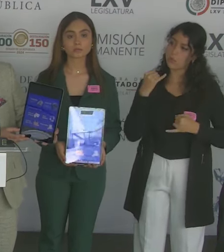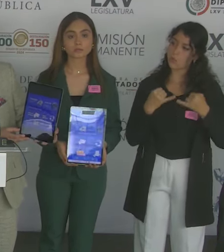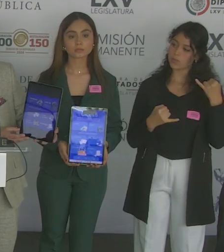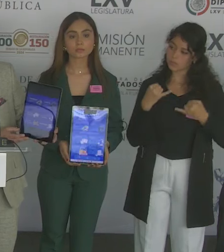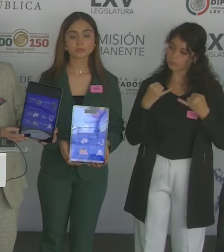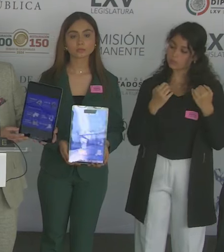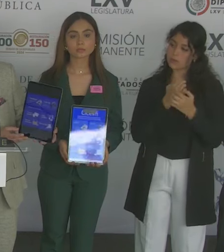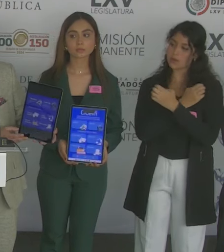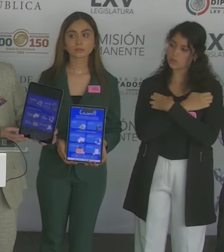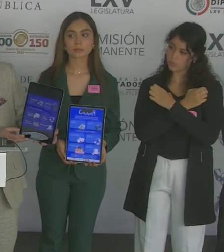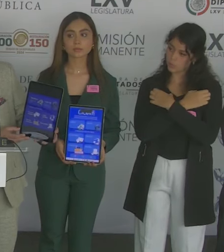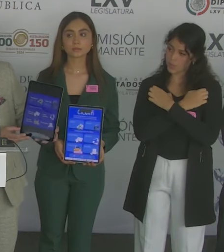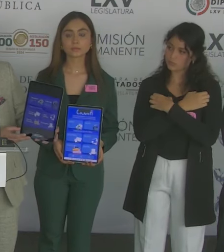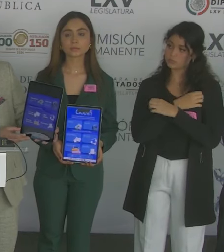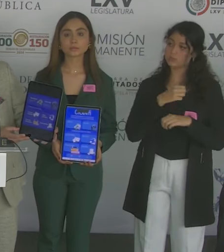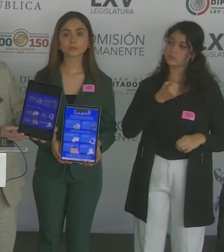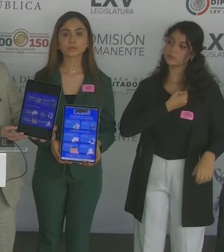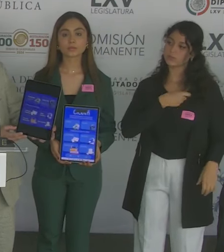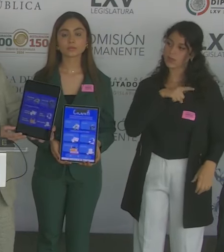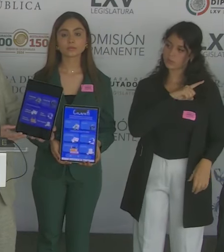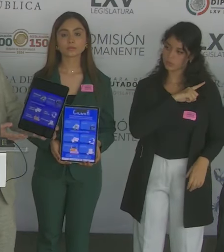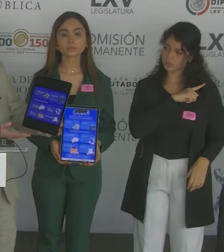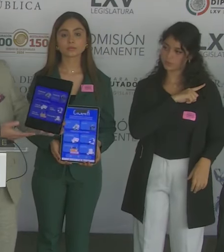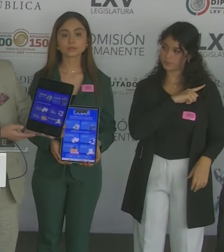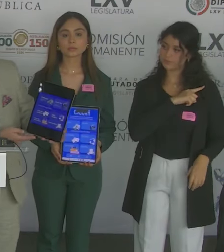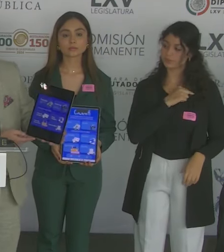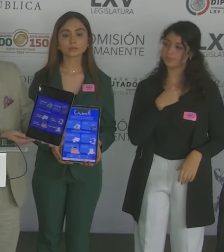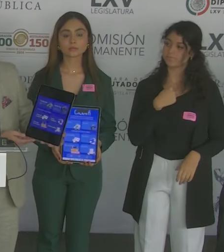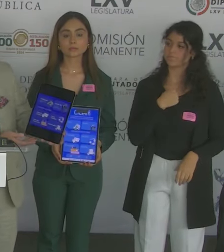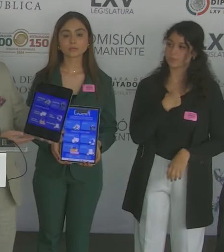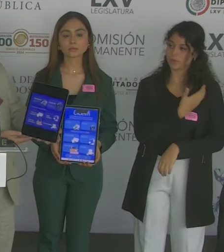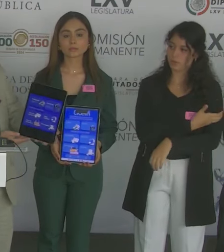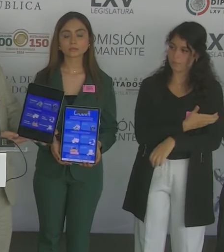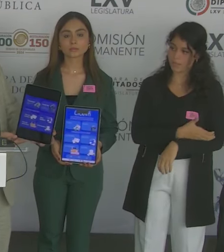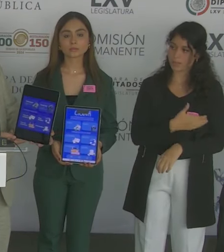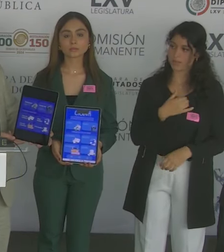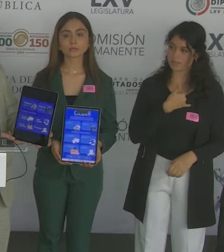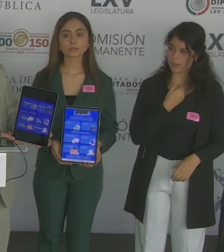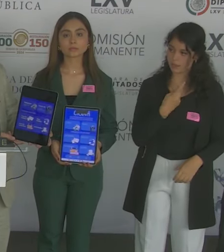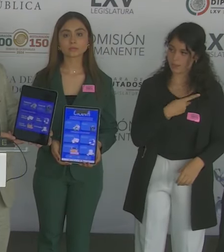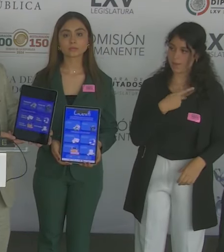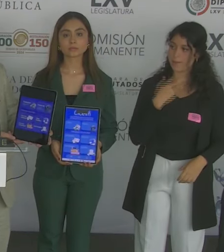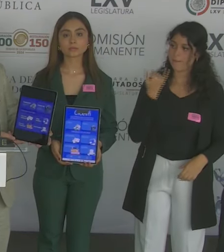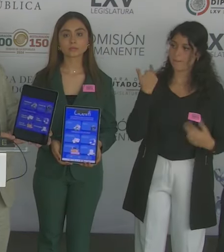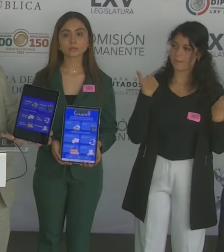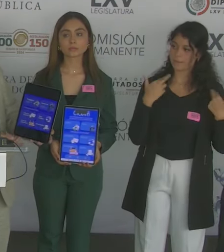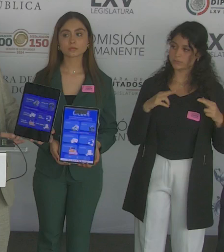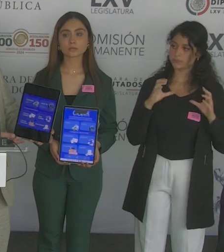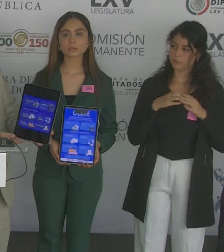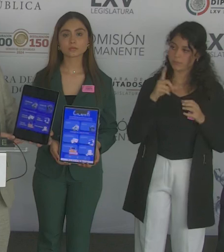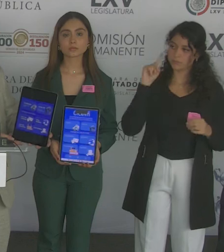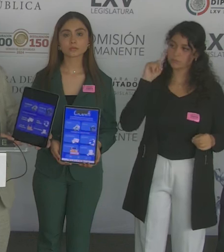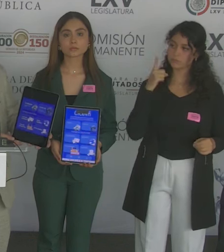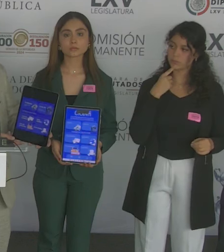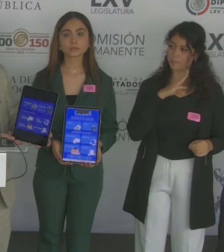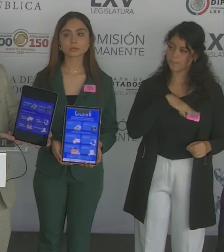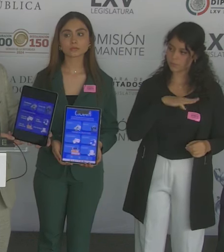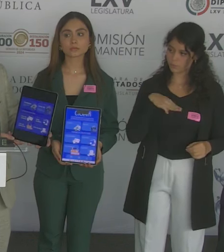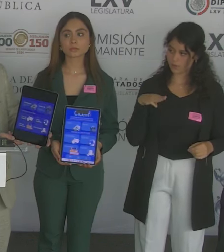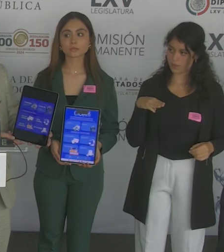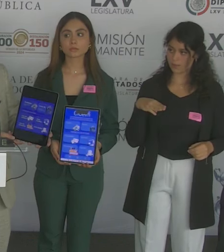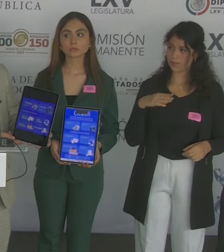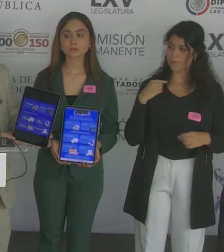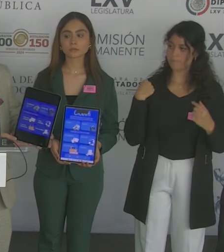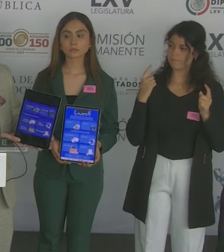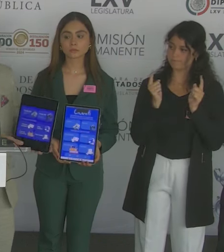educación y el área de salud mis compañeras yare y maín yare representante de las sordas en Michoacán y mi compañera maín van a